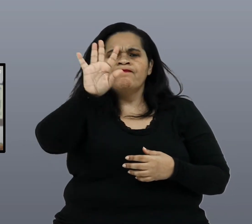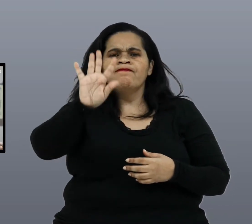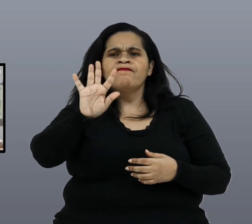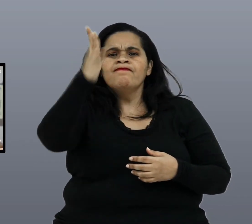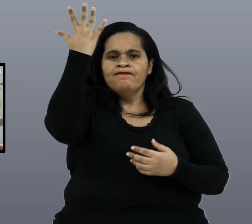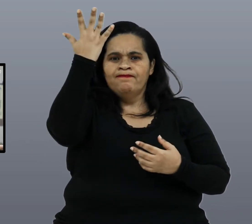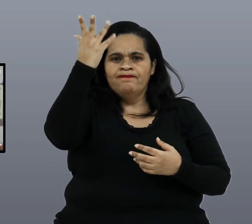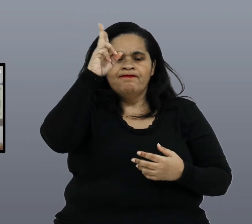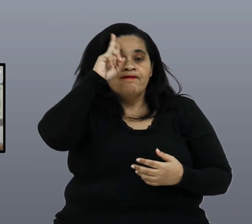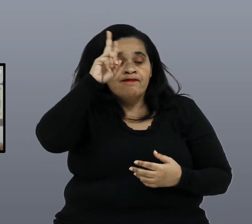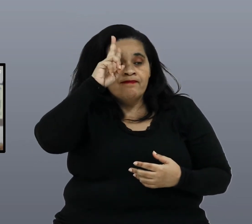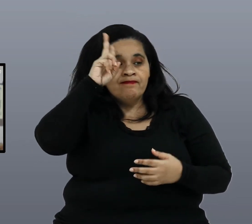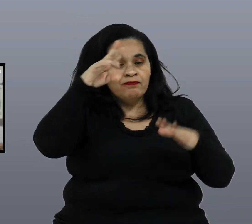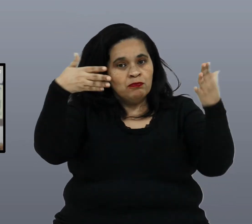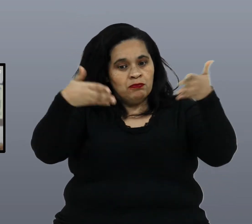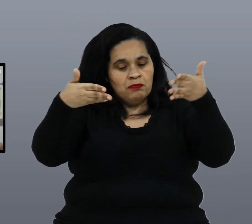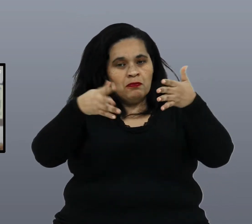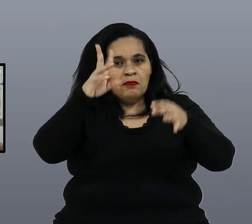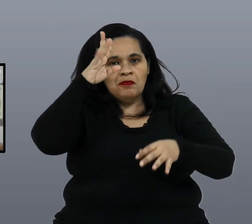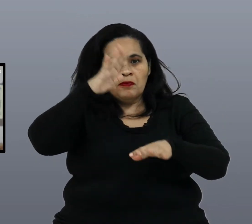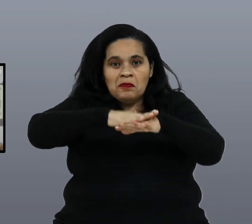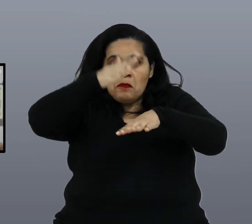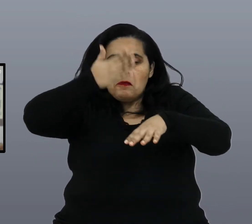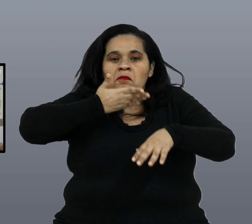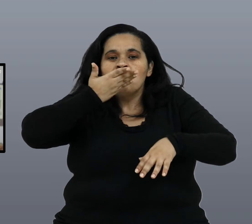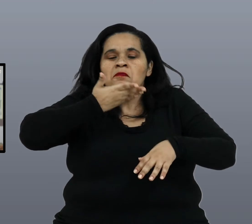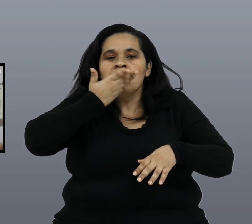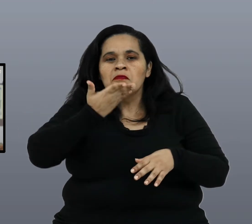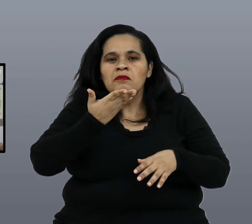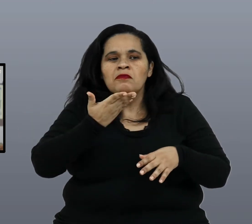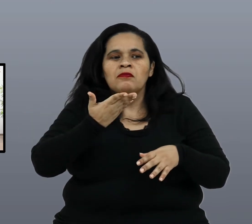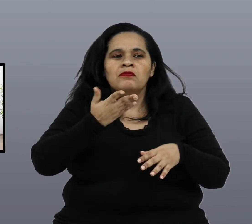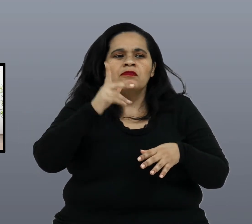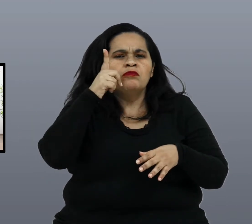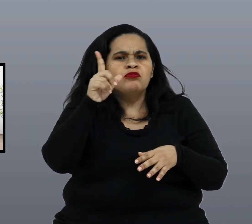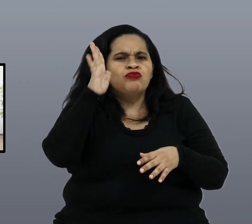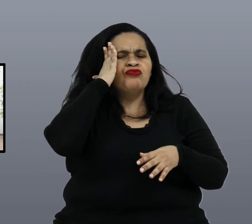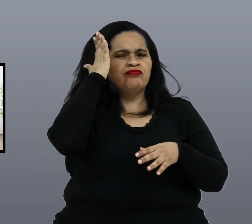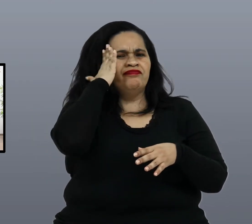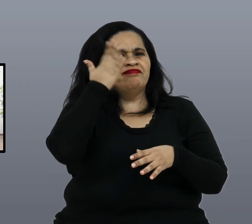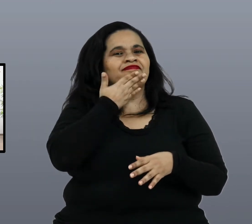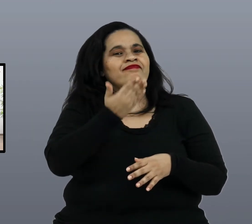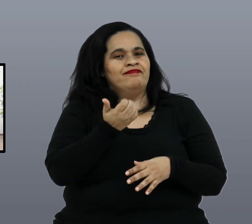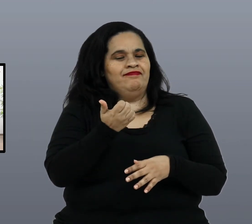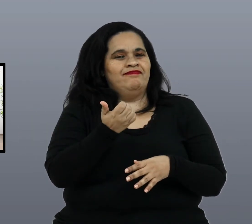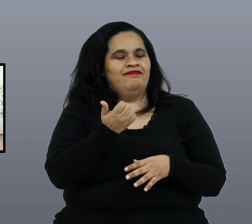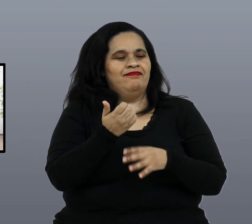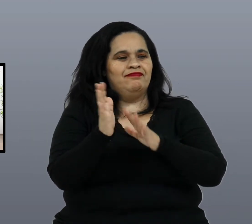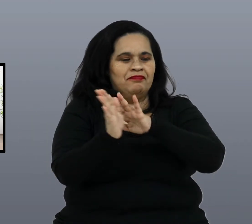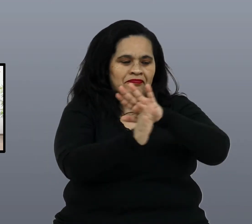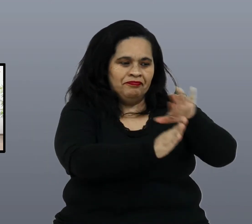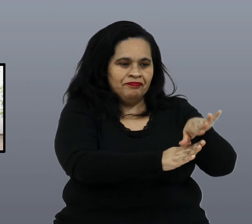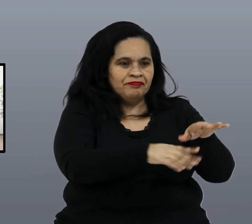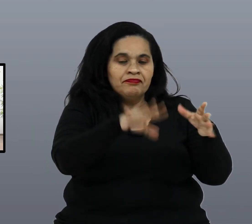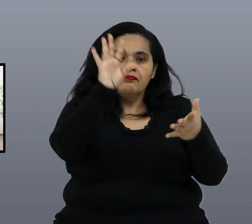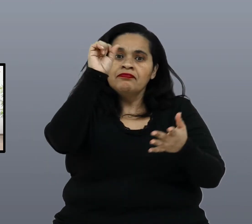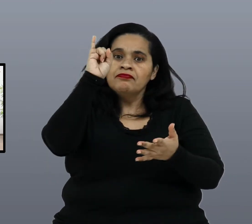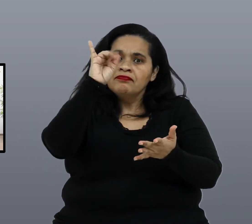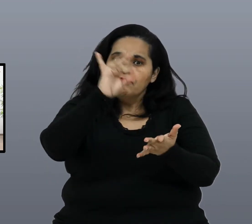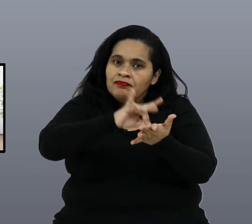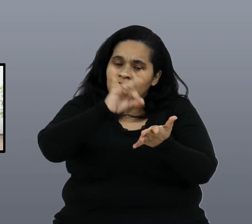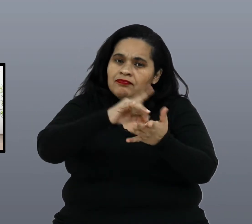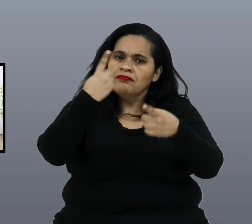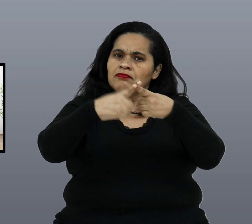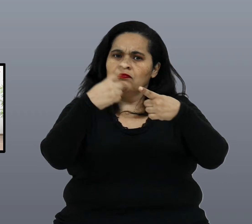então fica mais fácil para descrever. É o que a gente analisa que os personagens que têm a visão são diferentes, que